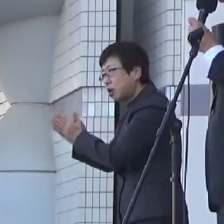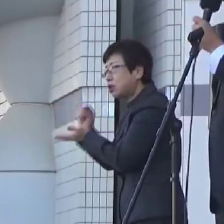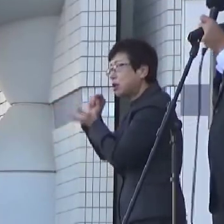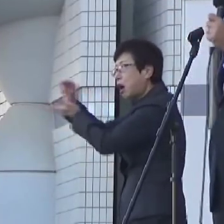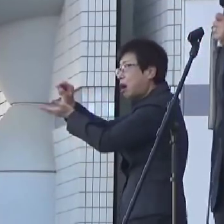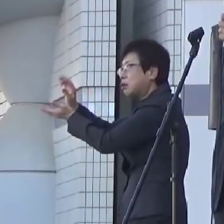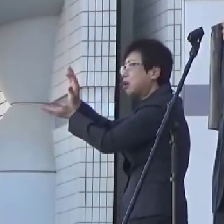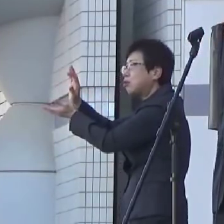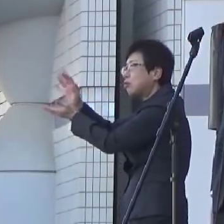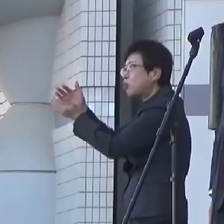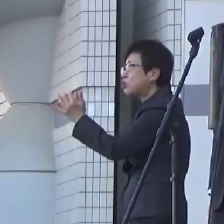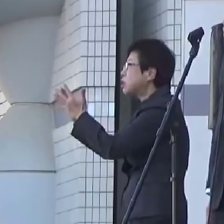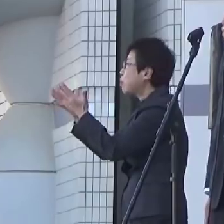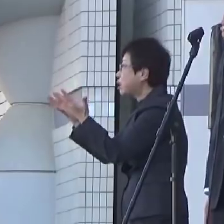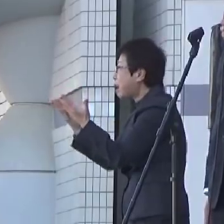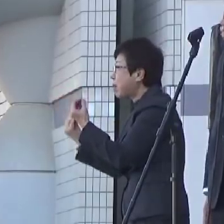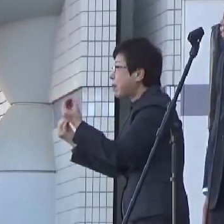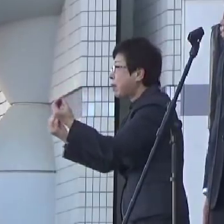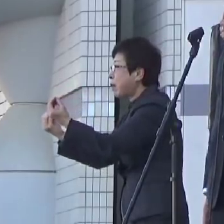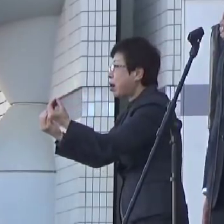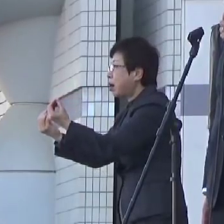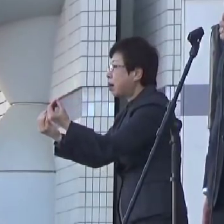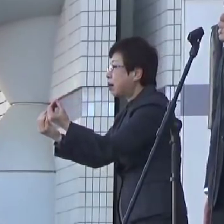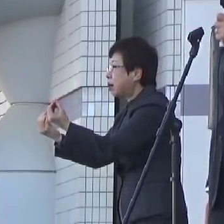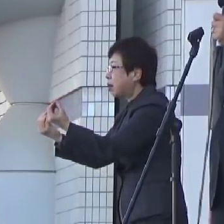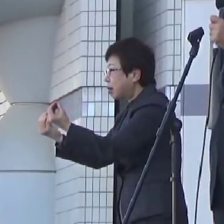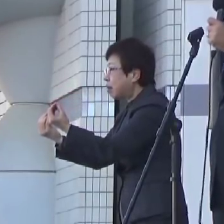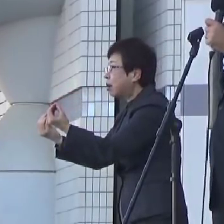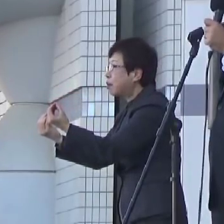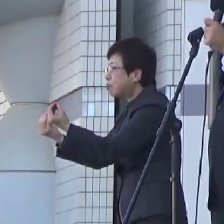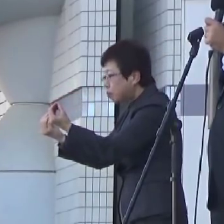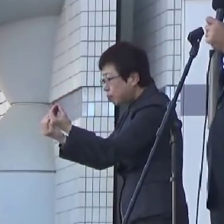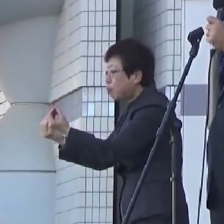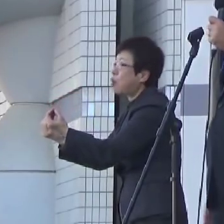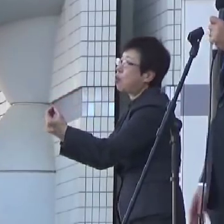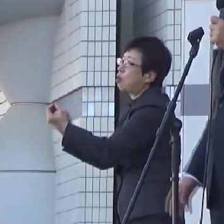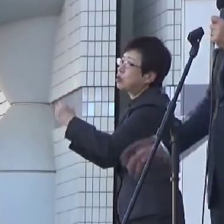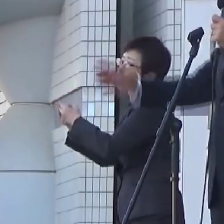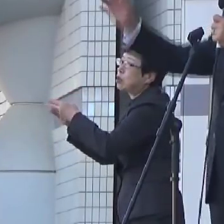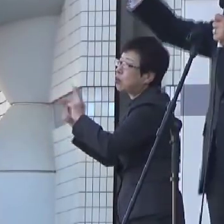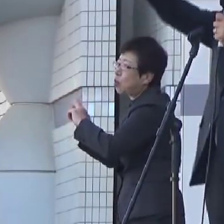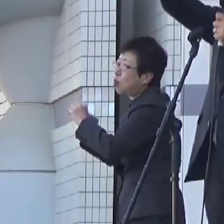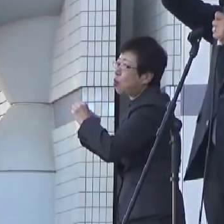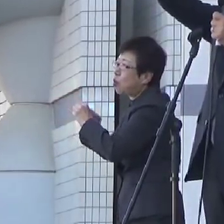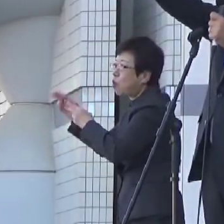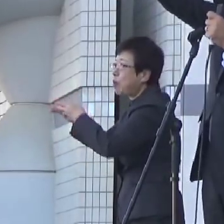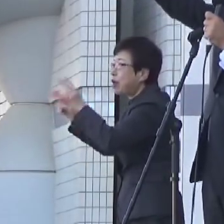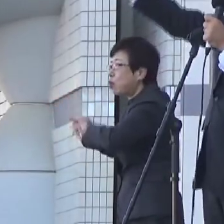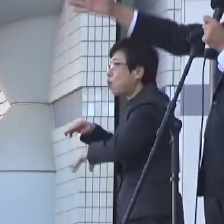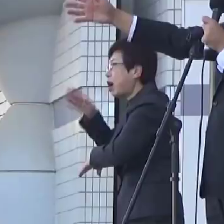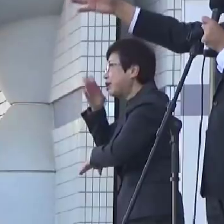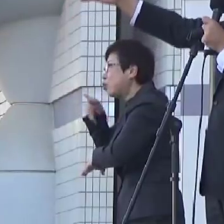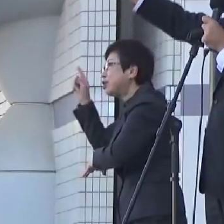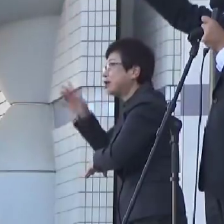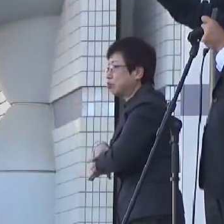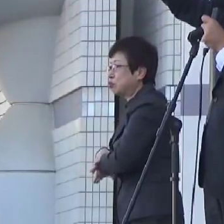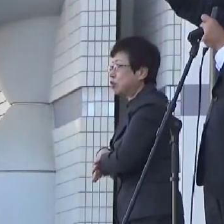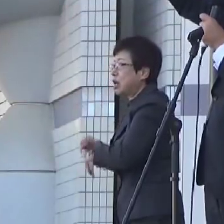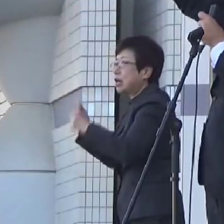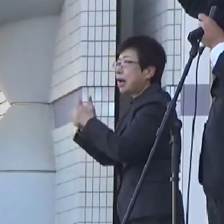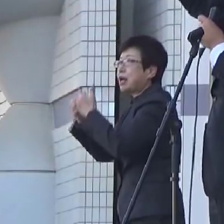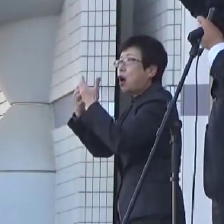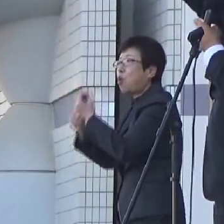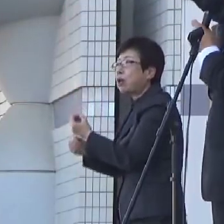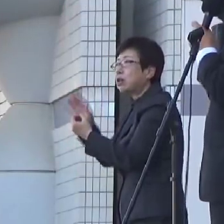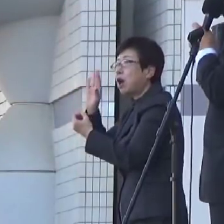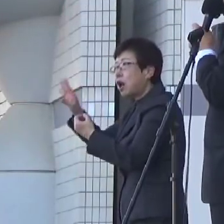切審議せず。でね、自民党公明党ひどいんですよね。普通その会期が終わったらですね法